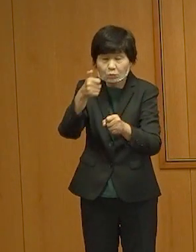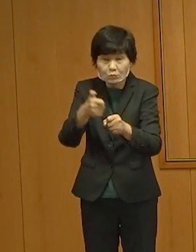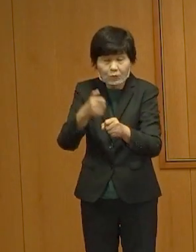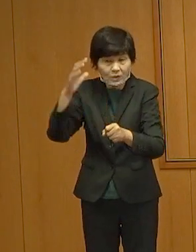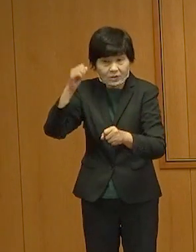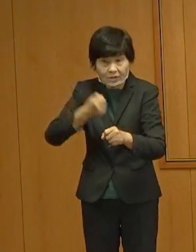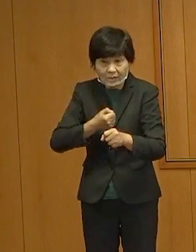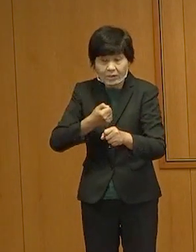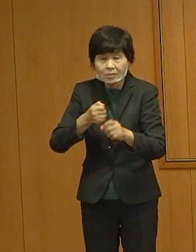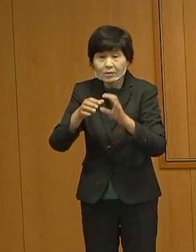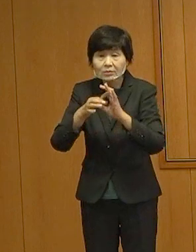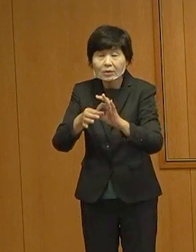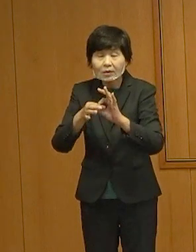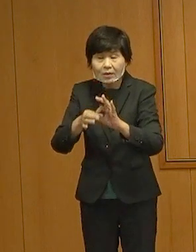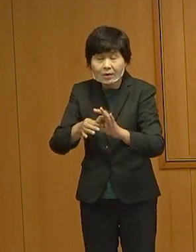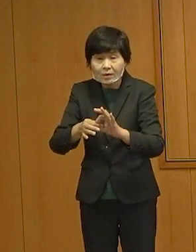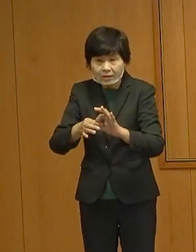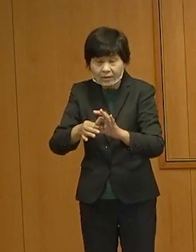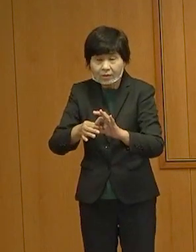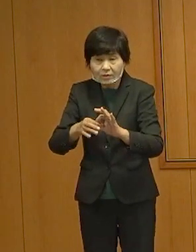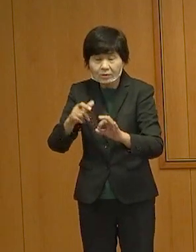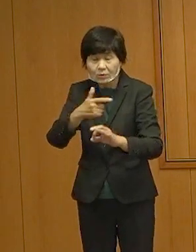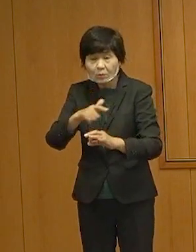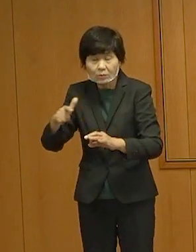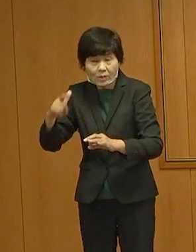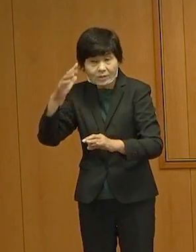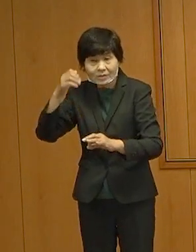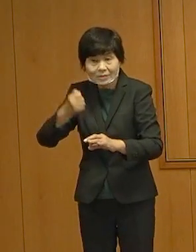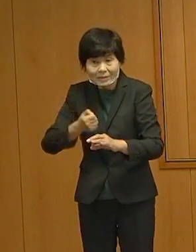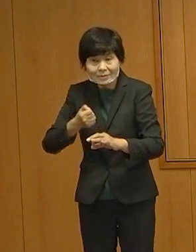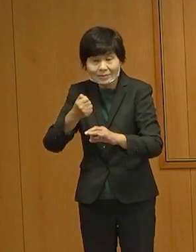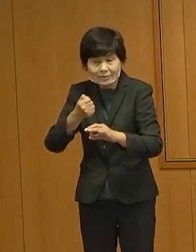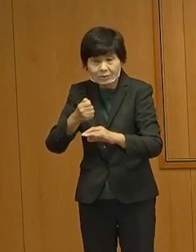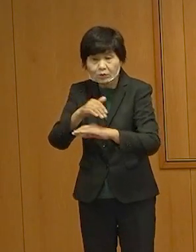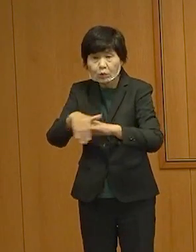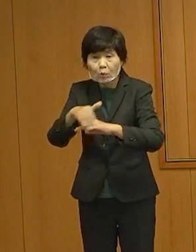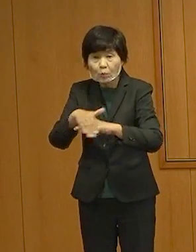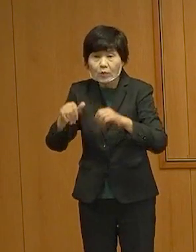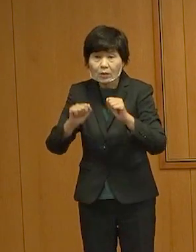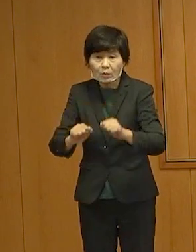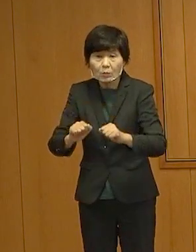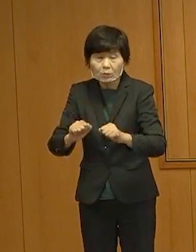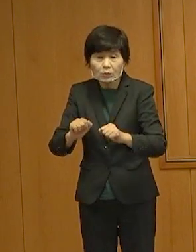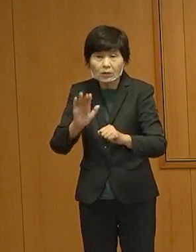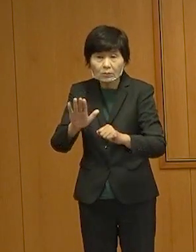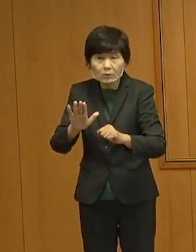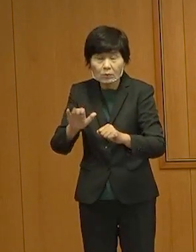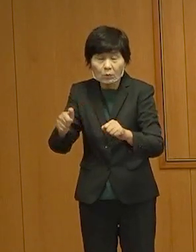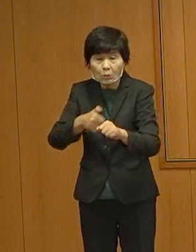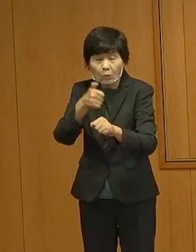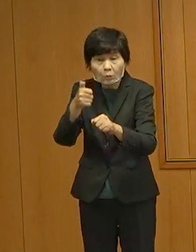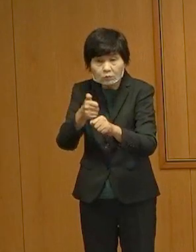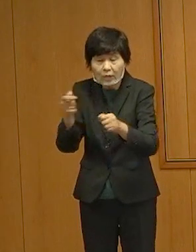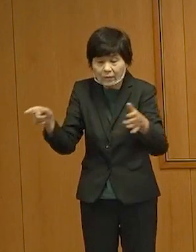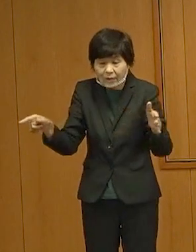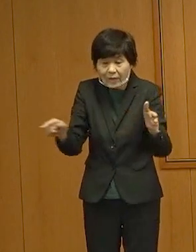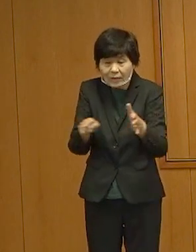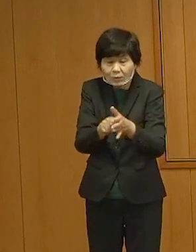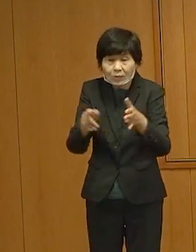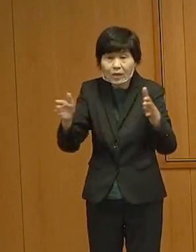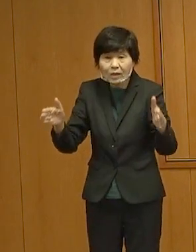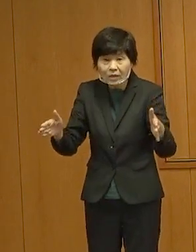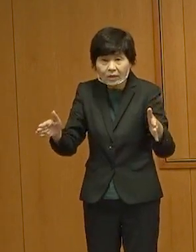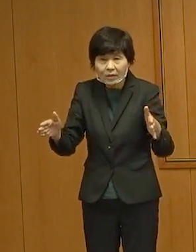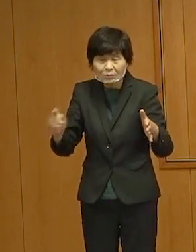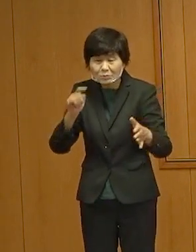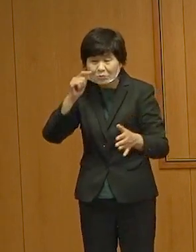演等もやろうというふうに計画をいたしておりますが、やはりこの50年間の中で老朽化している施設っ